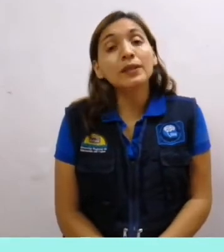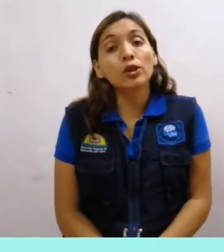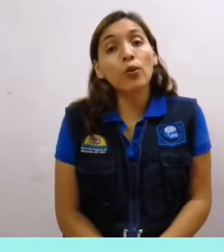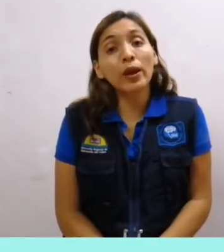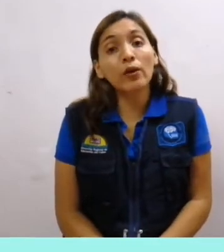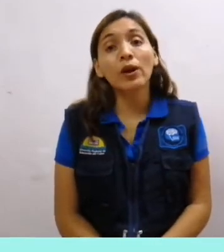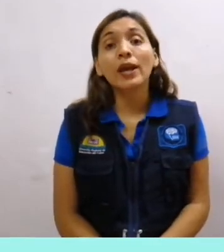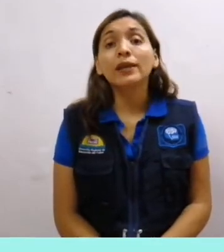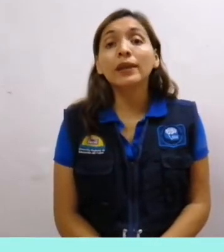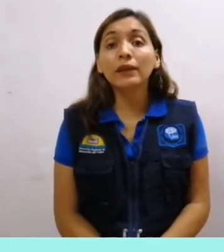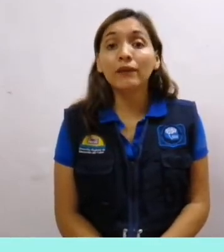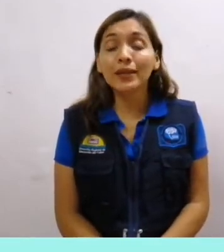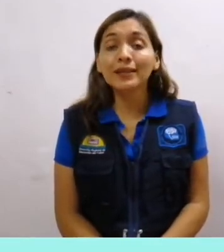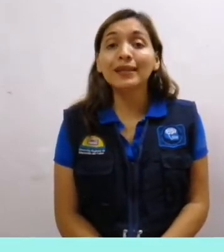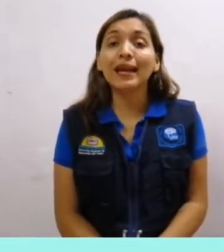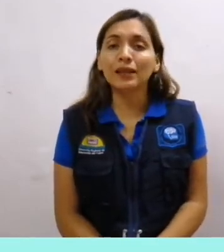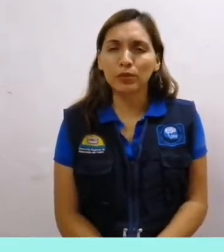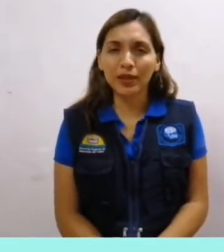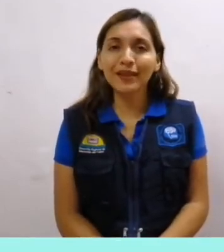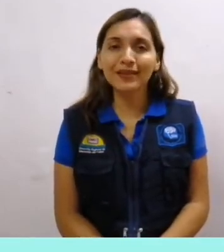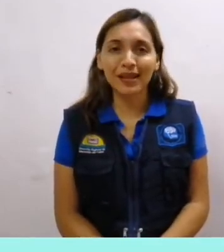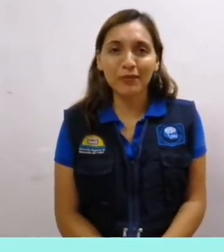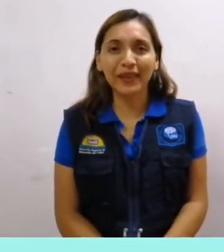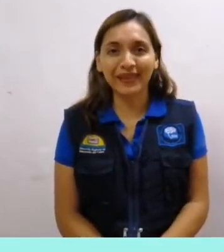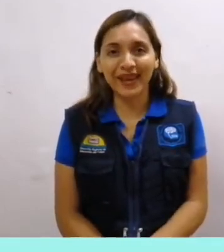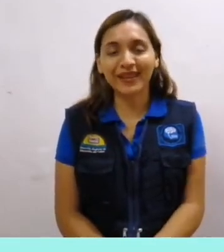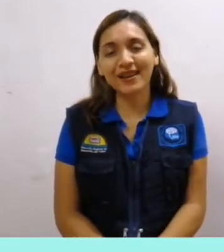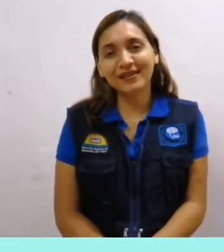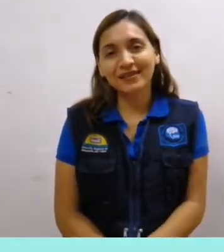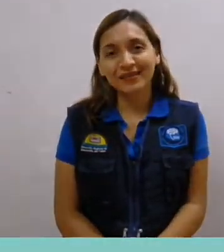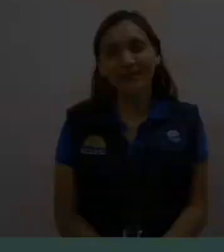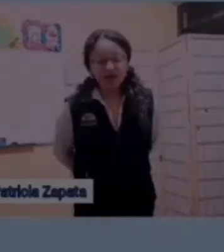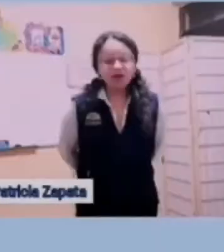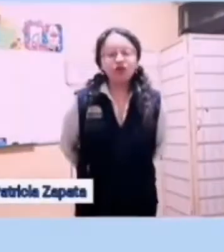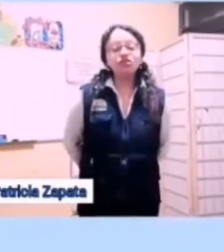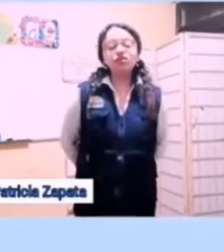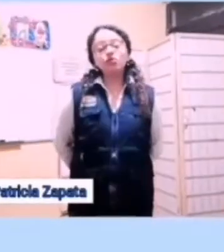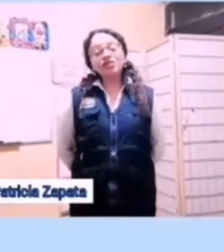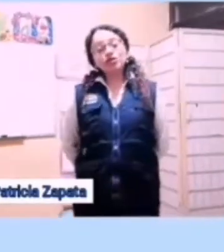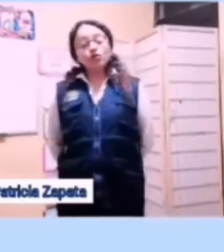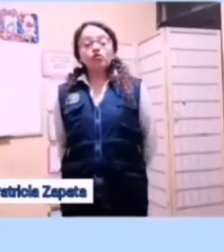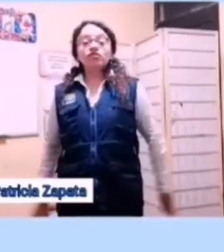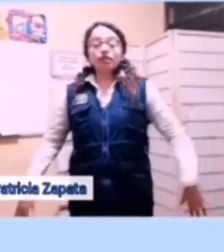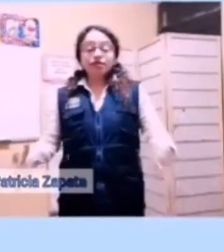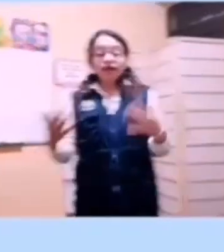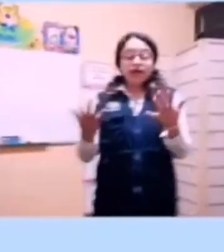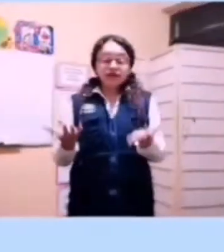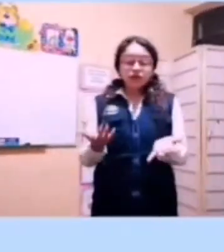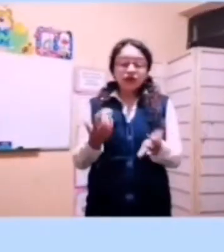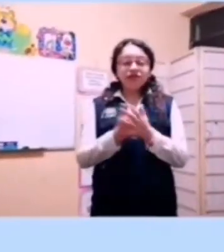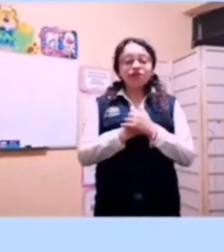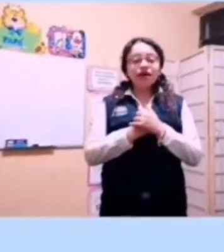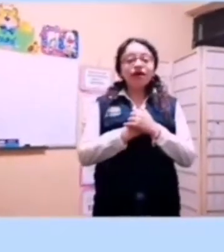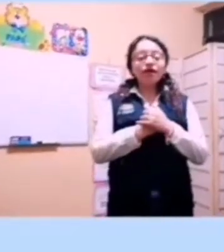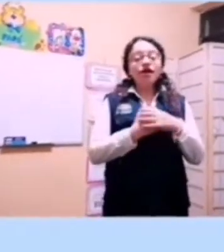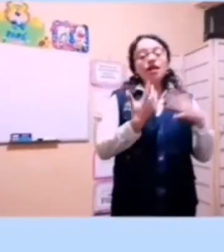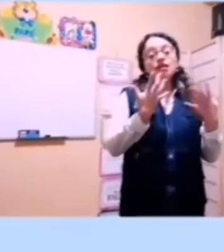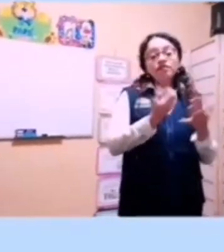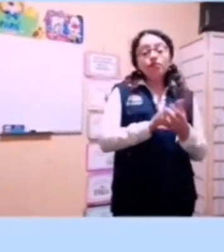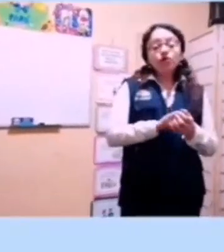del juego Y a través De actividades De la vida diaria Continuando Con nuestra charla Educativa Les voy